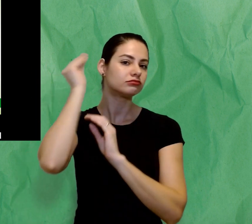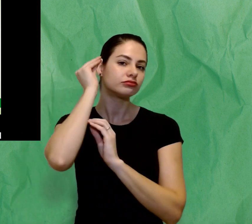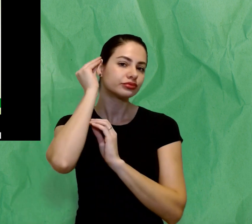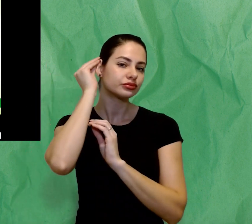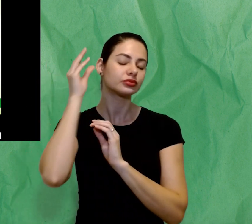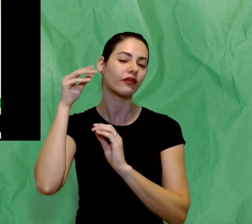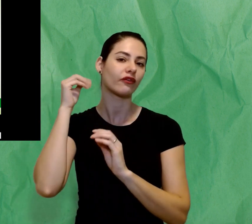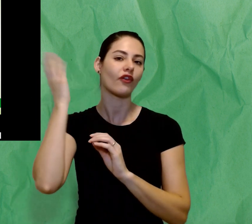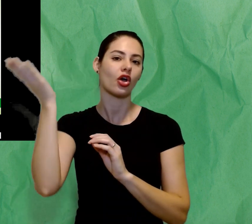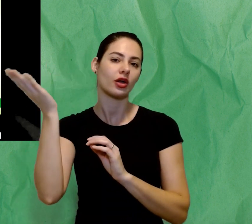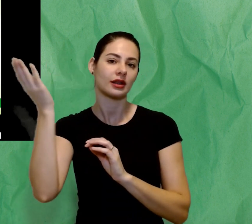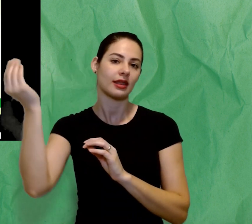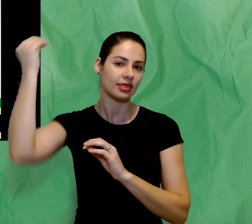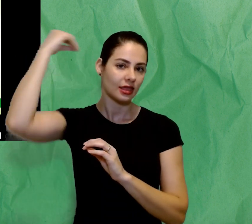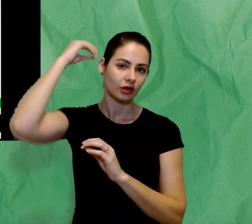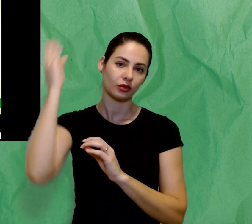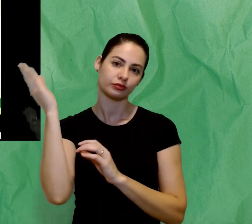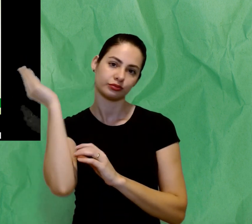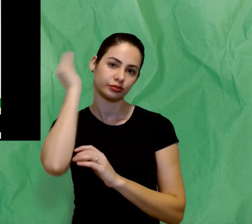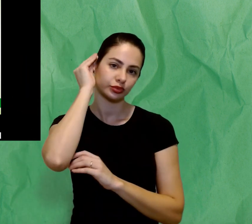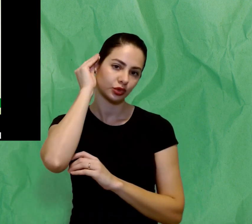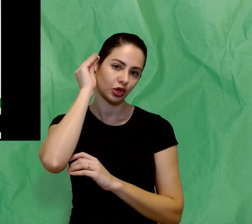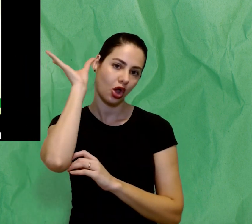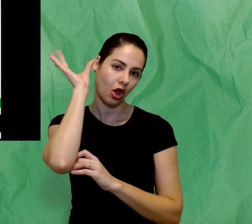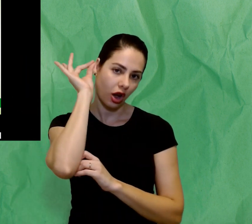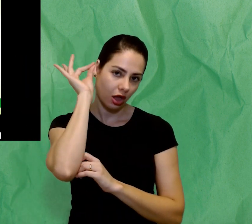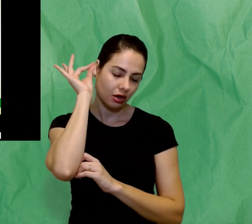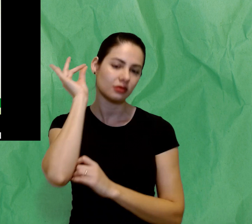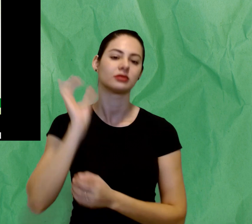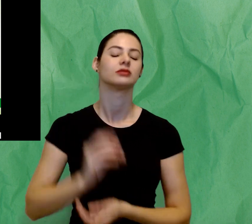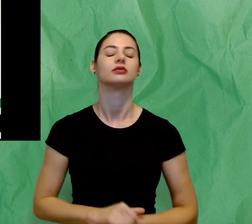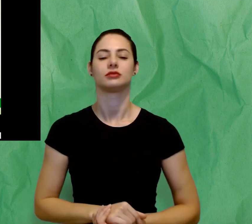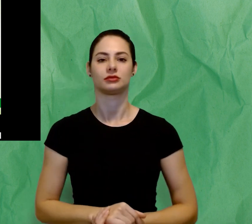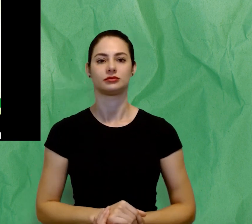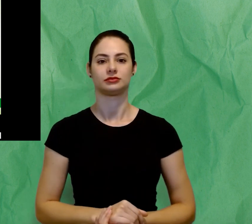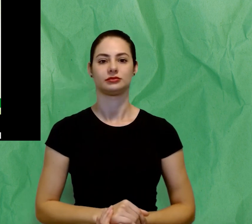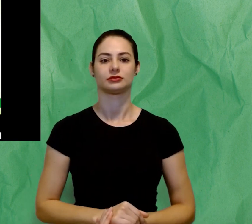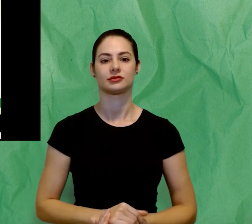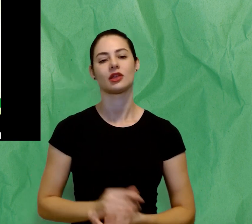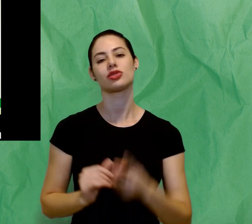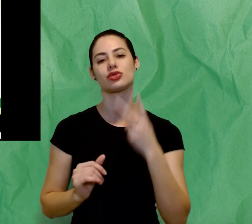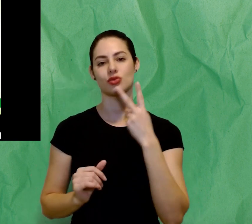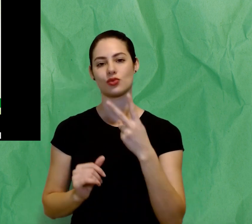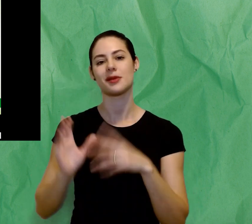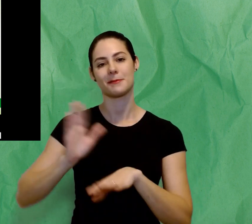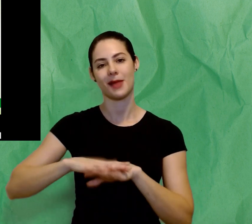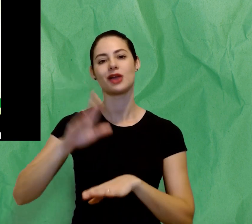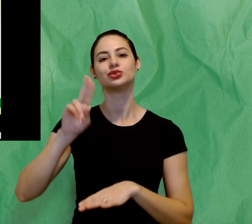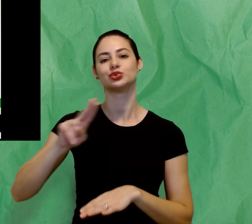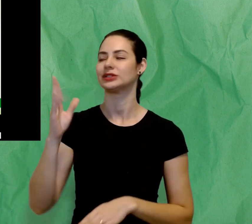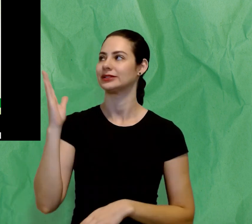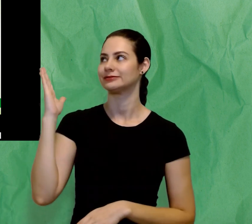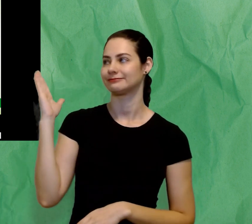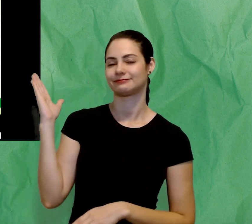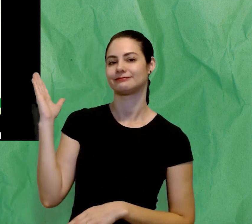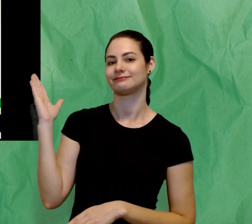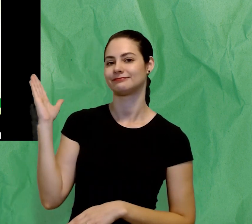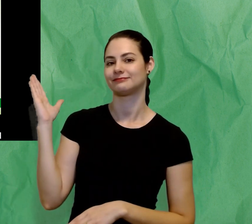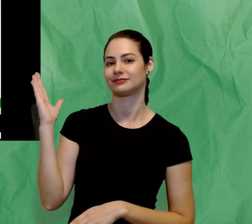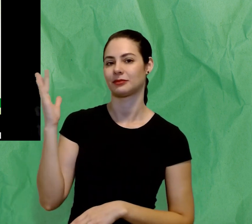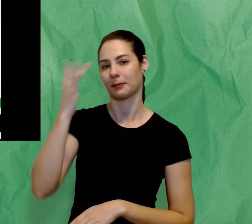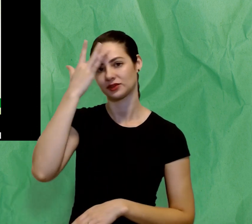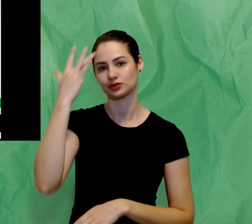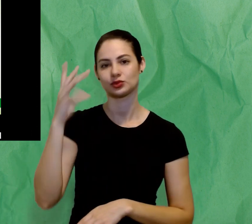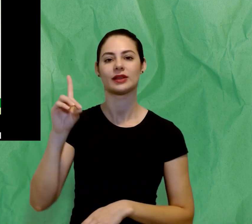aparelhos externo e interno. Então, talvez esses sejam os dois aparelhos mais utilizados por pessoa